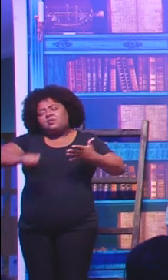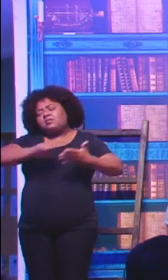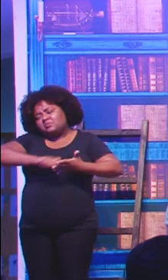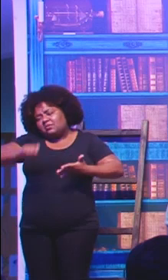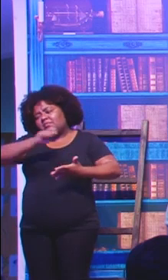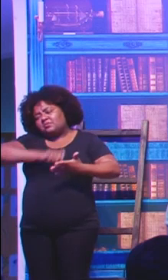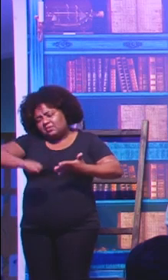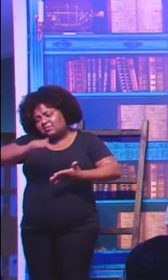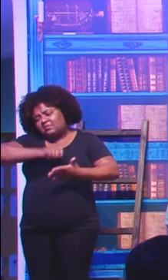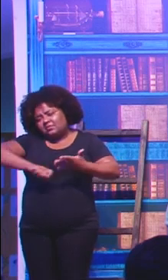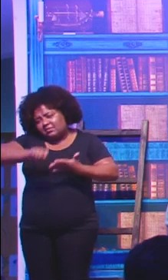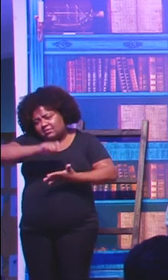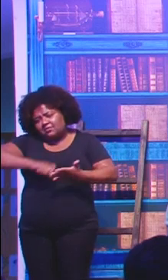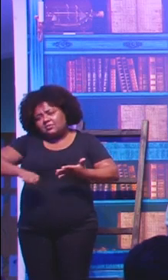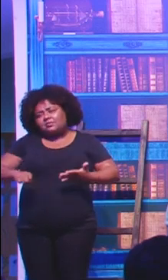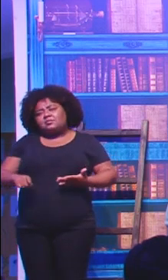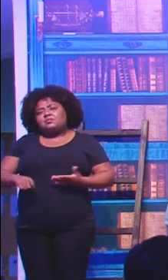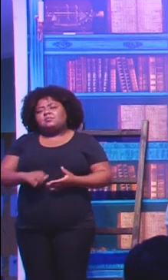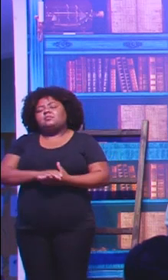escrever, porque é